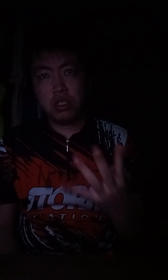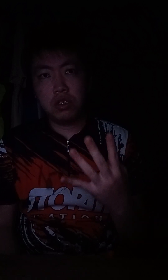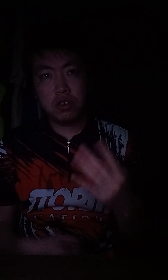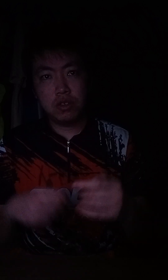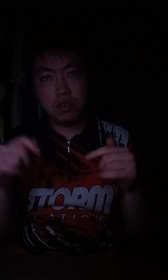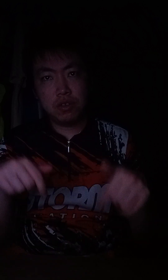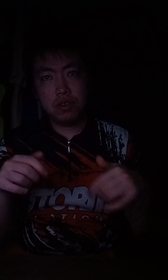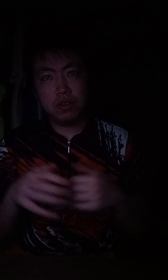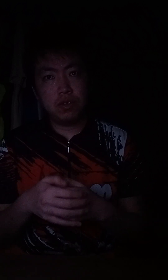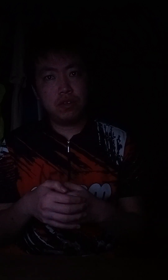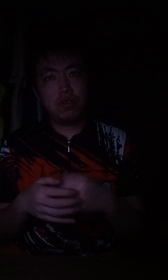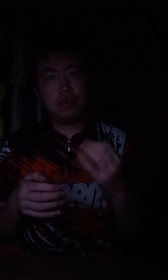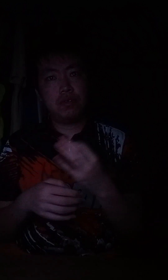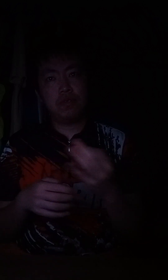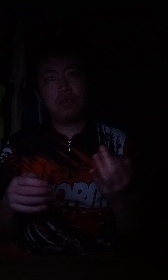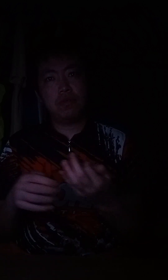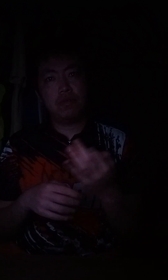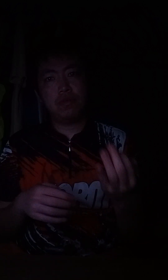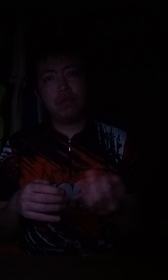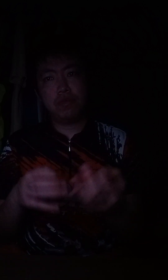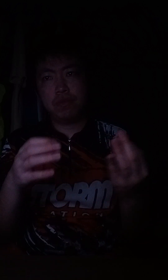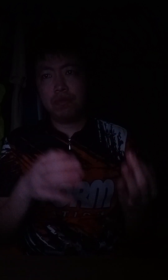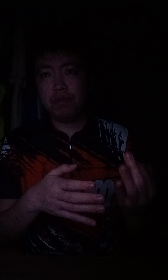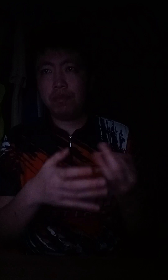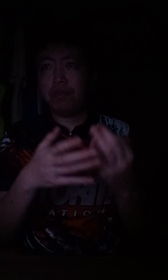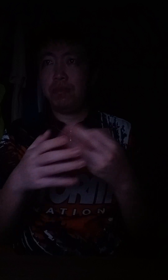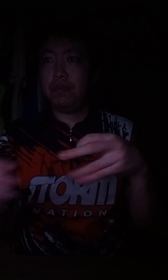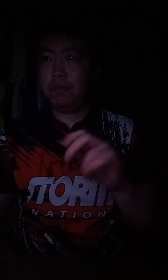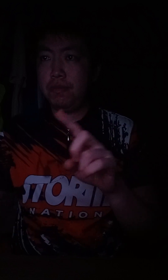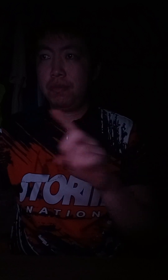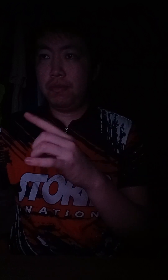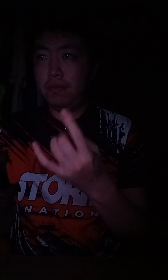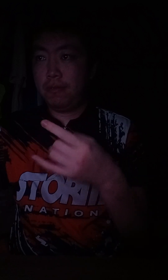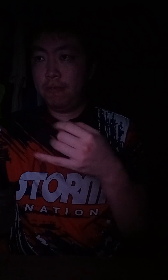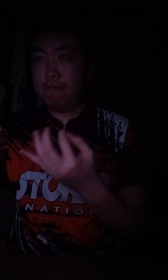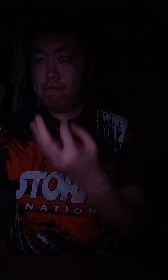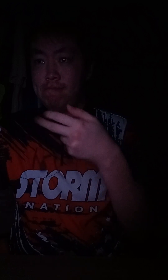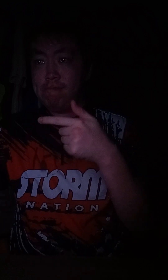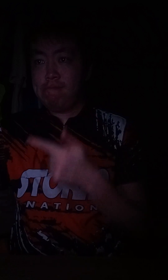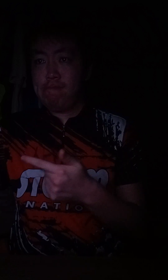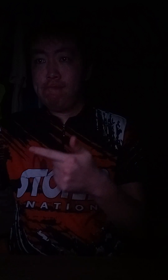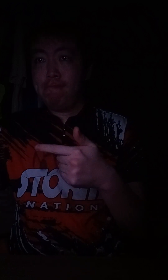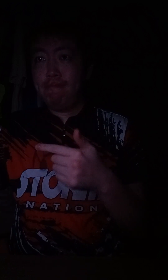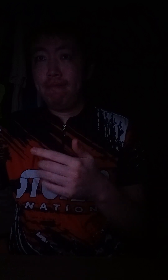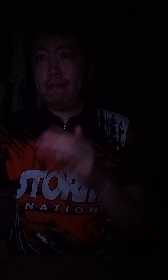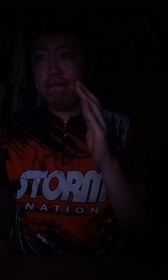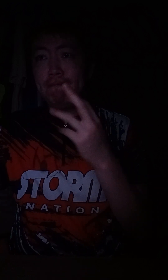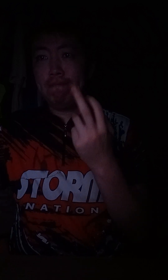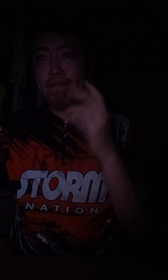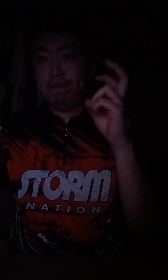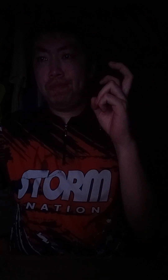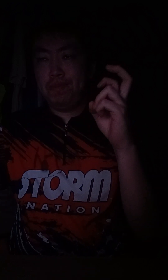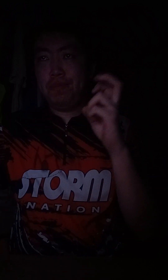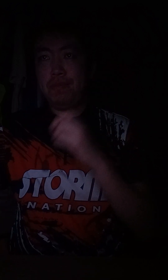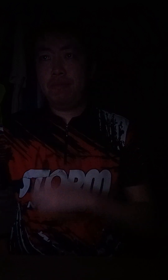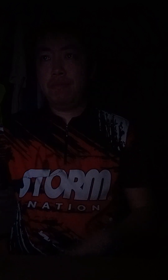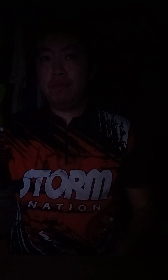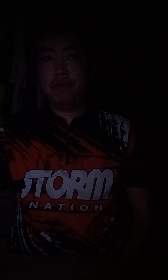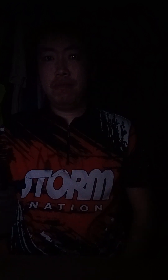내려가고 여권의 연금 표기도 한 차례 바꿀 수 있습니다. MBN 뉴스 김일수입니다.